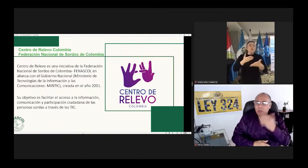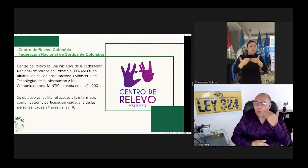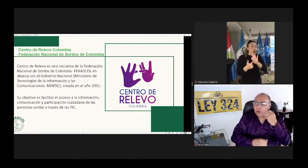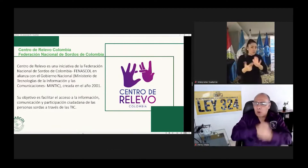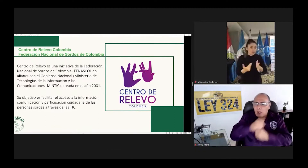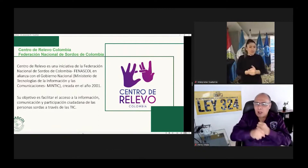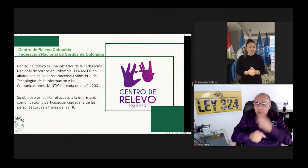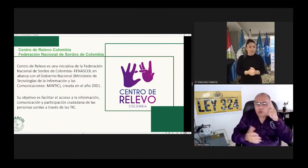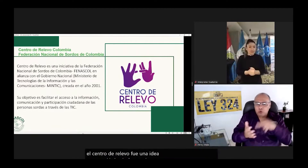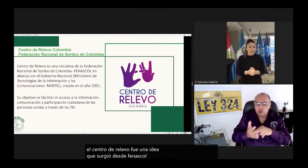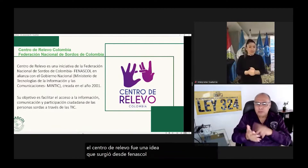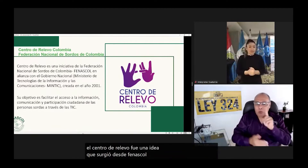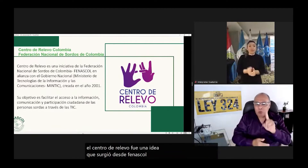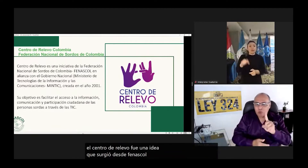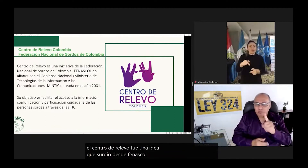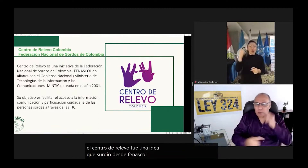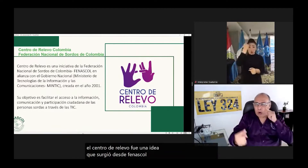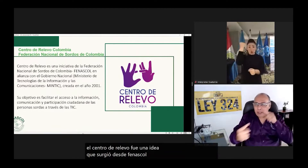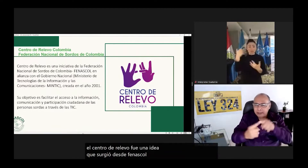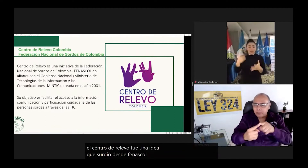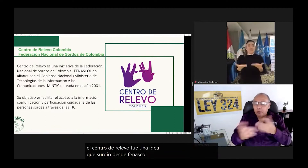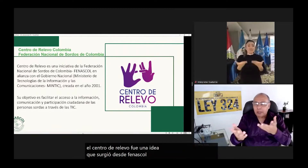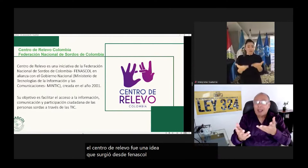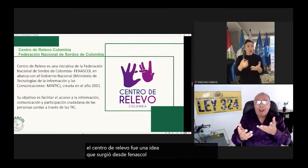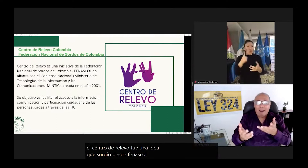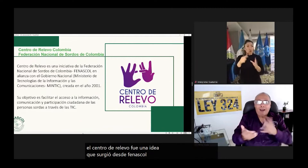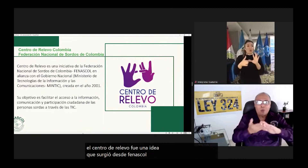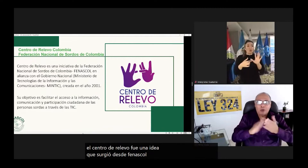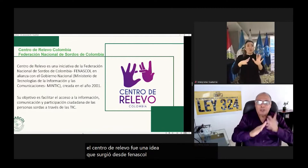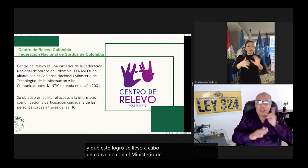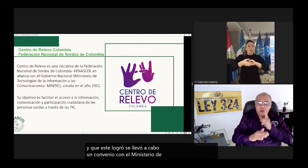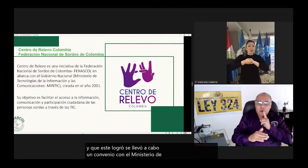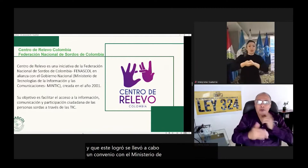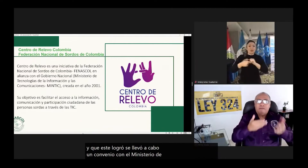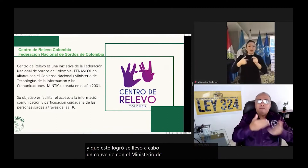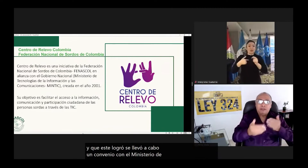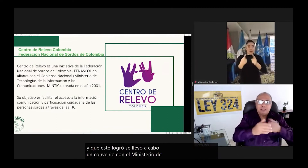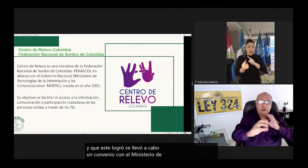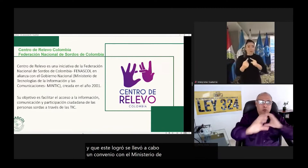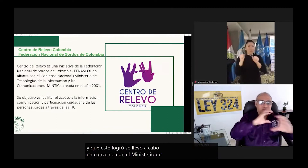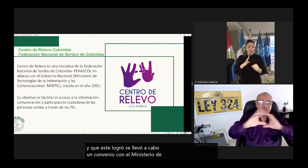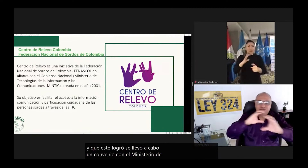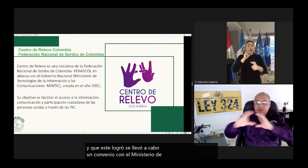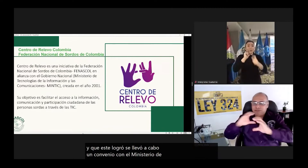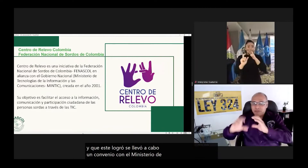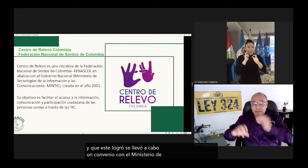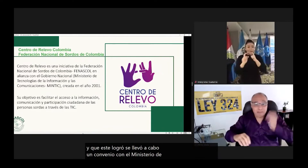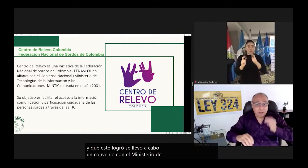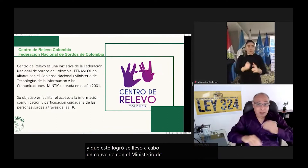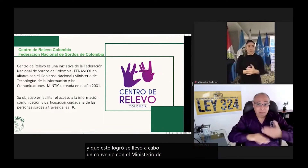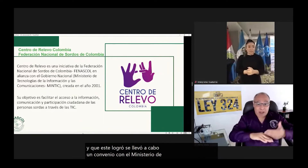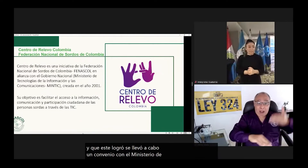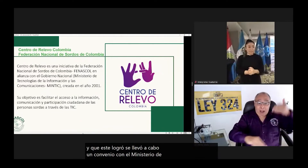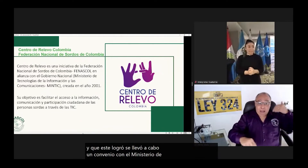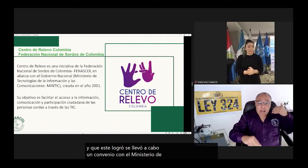que se llevó a cabo en convenio con el Ministerio de las Tecnologías de la Información y las Comunicaciones, con